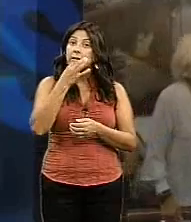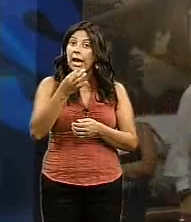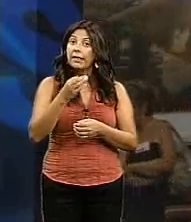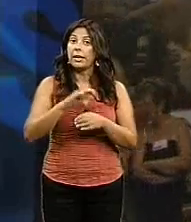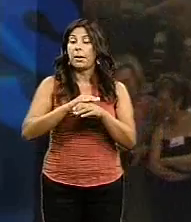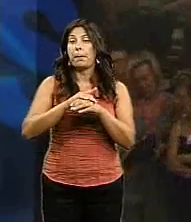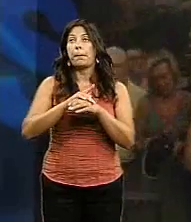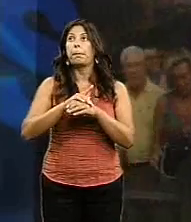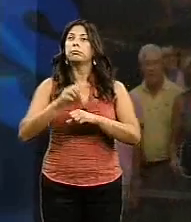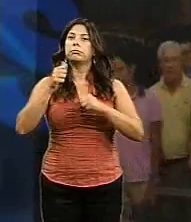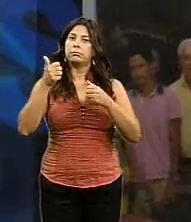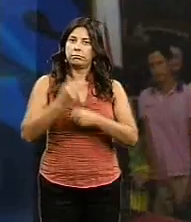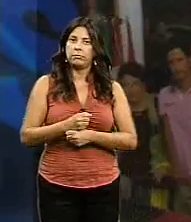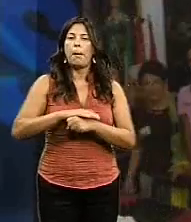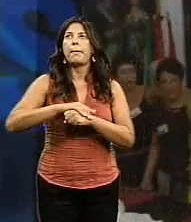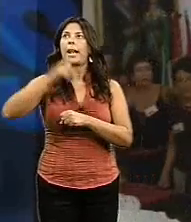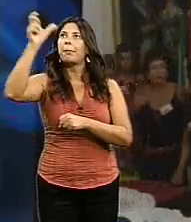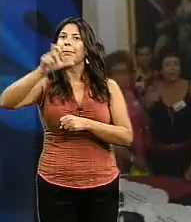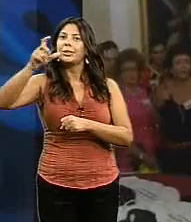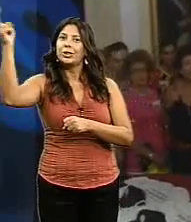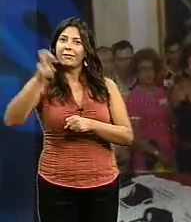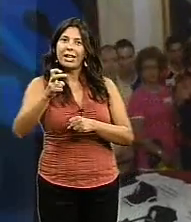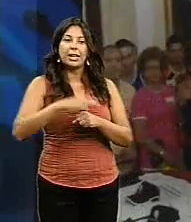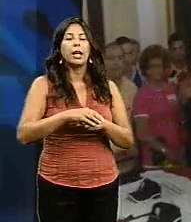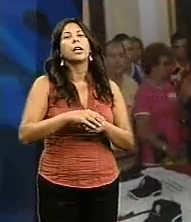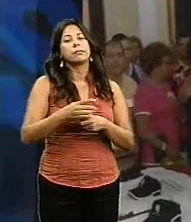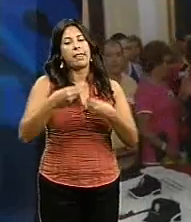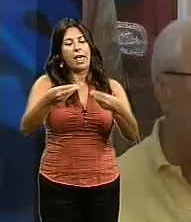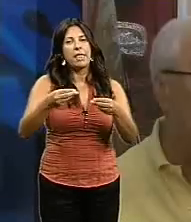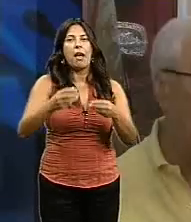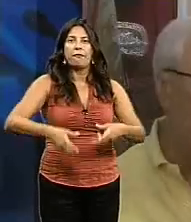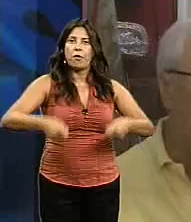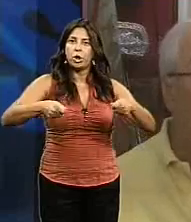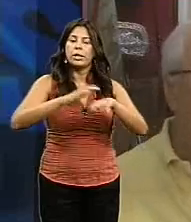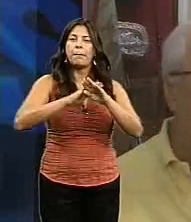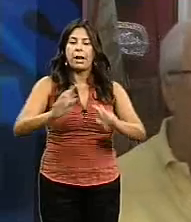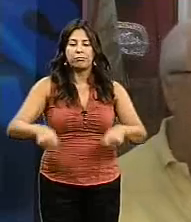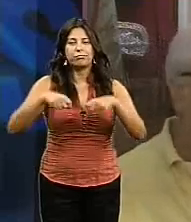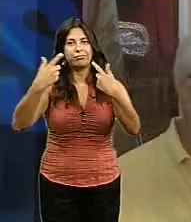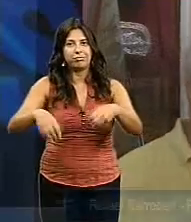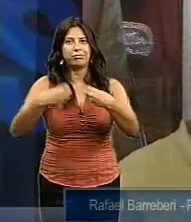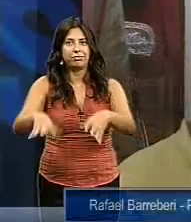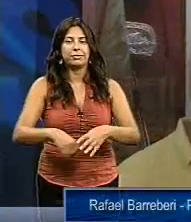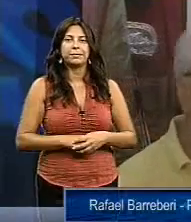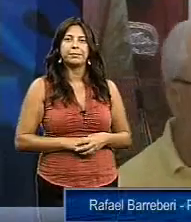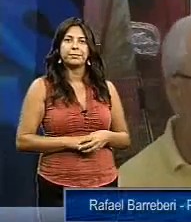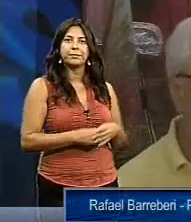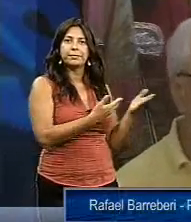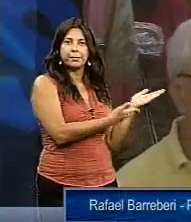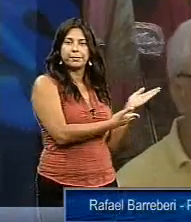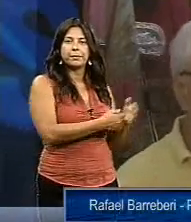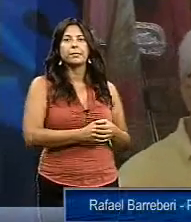informar de la necesidad de echar los residuos en bolsas que ellos mismos repartirán. Pues bueno, pues cada módulo va entre 3 y 5